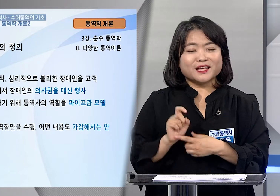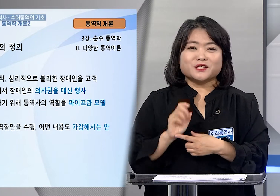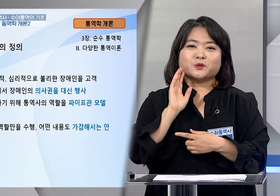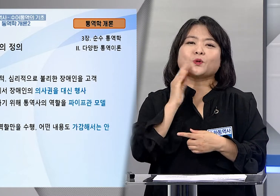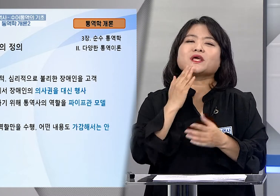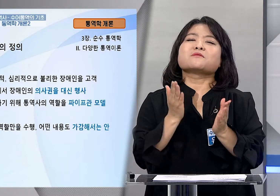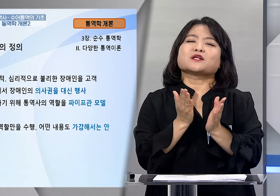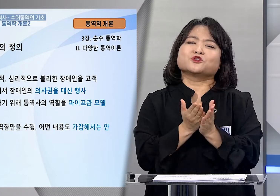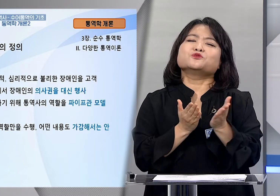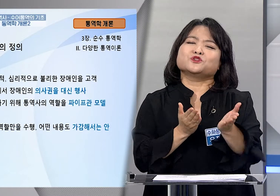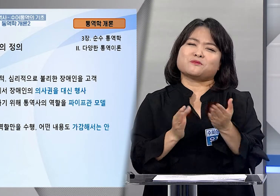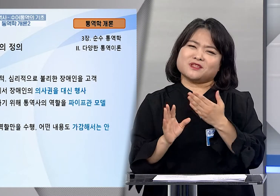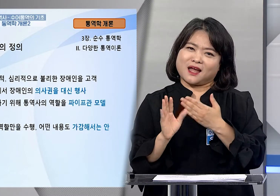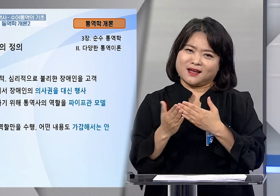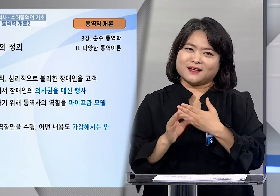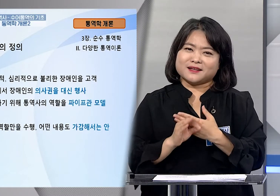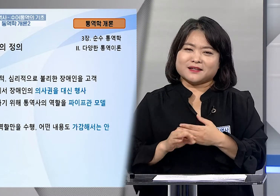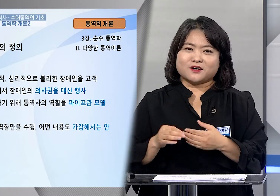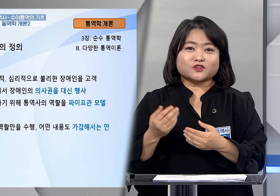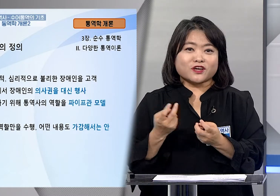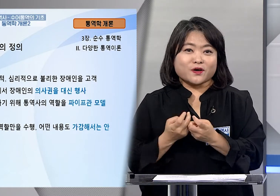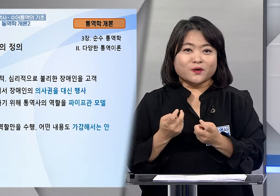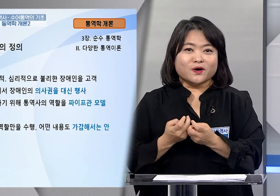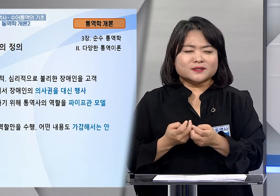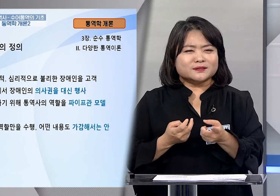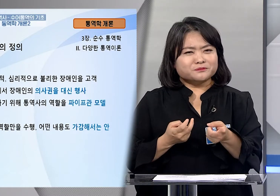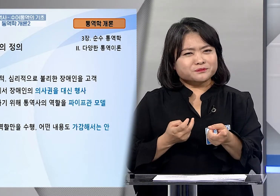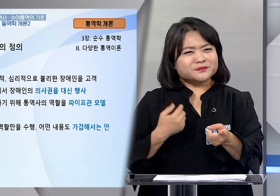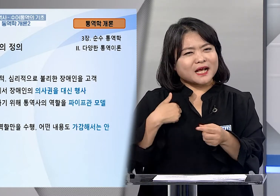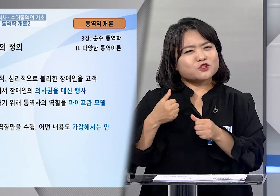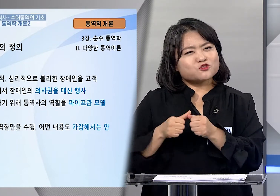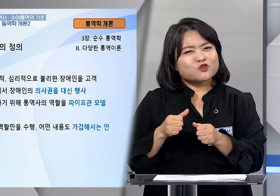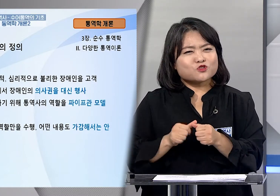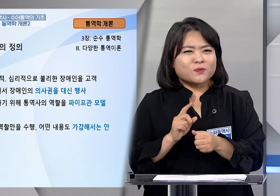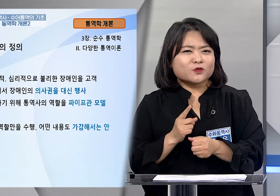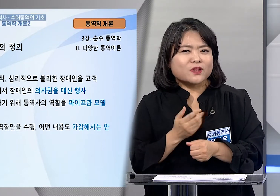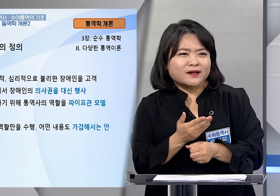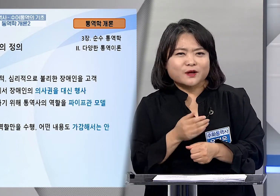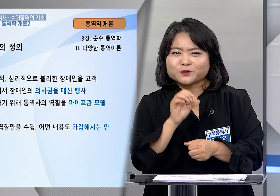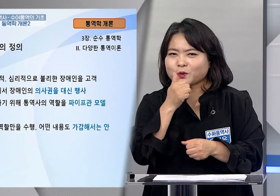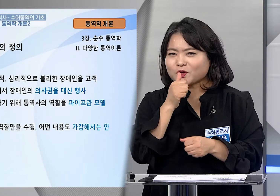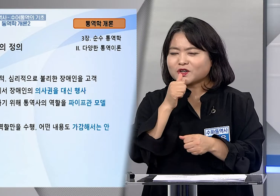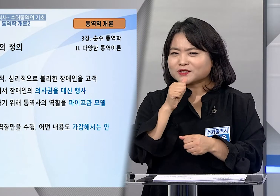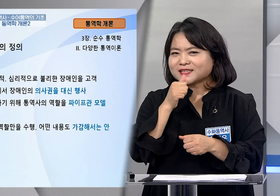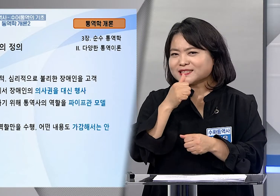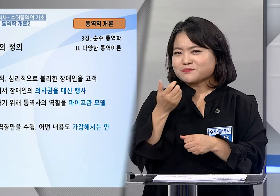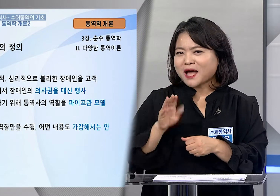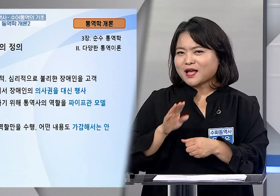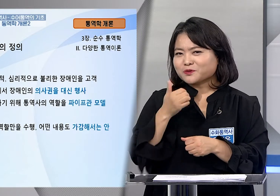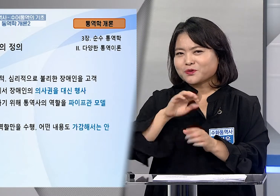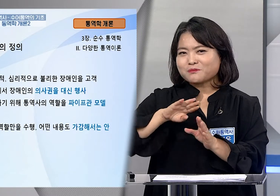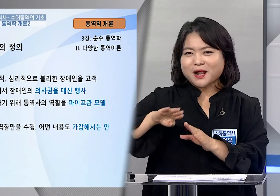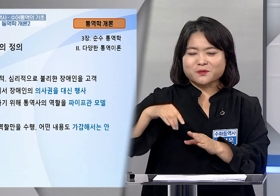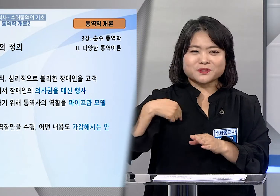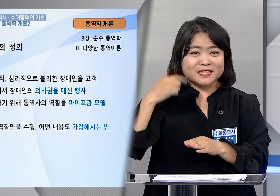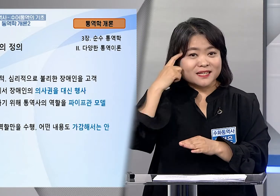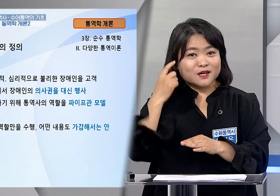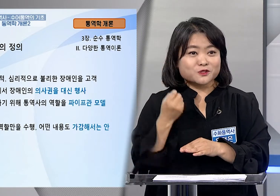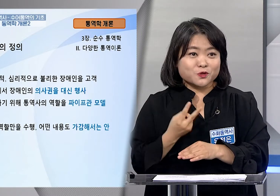농인에게 맞춰주면 됩니다. 어떻게요? 제가 충고를 좀 해도 될까요? 통역이지만 통역 말고 제 생각을 좀